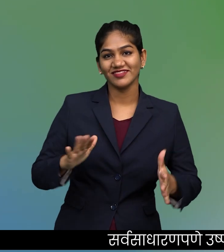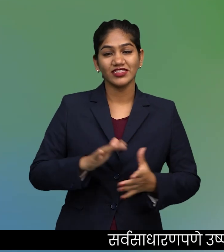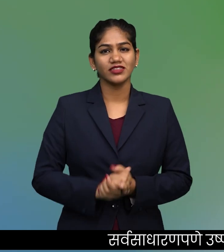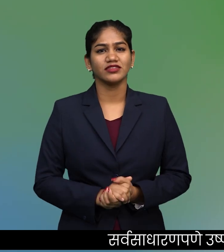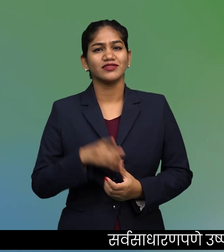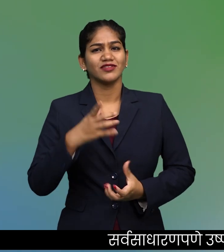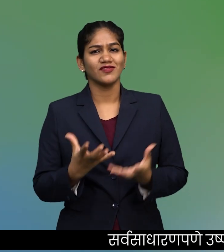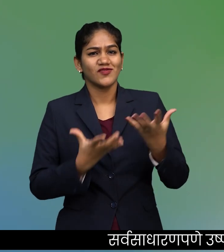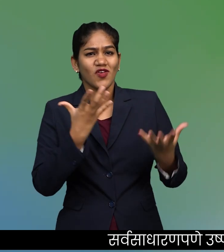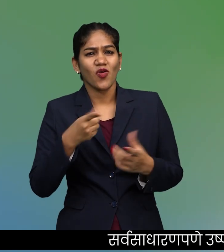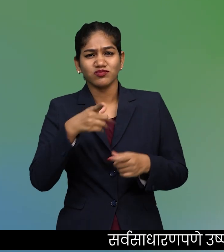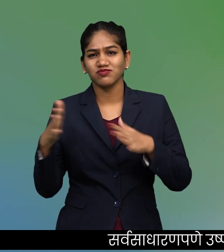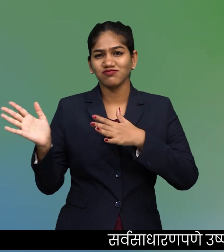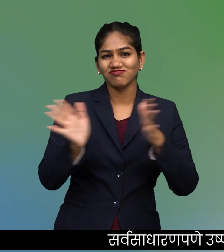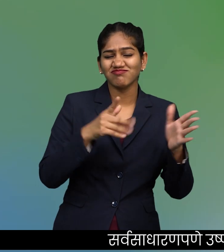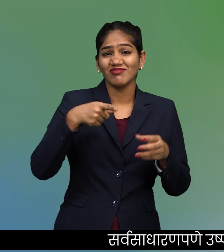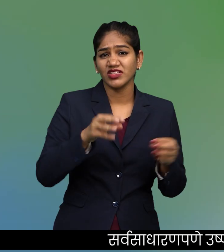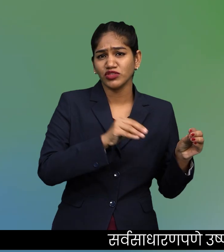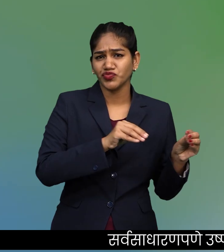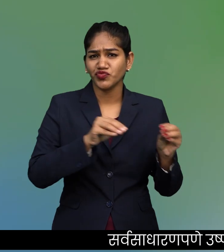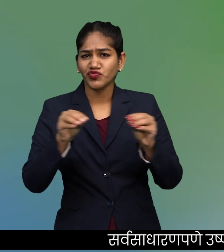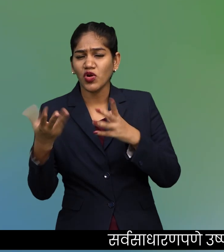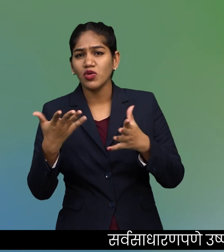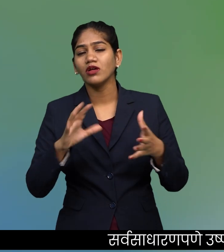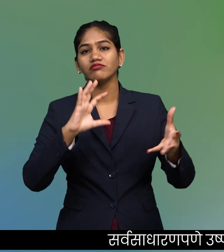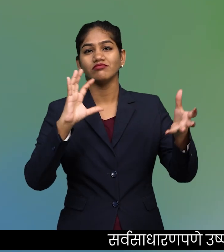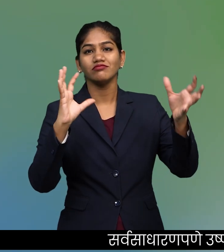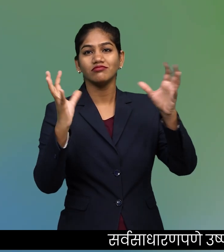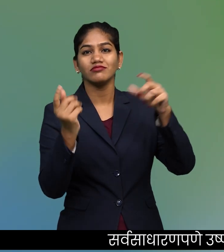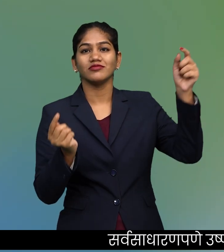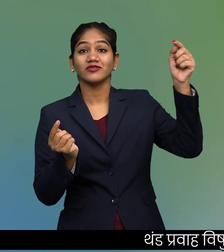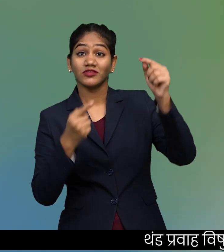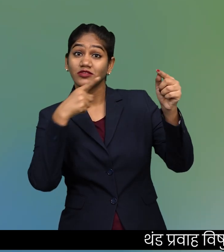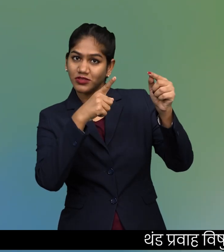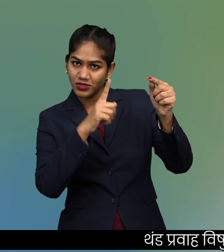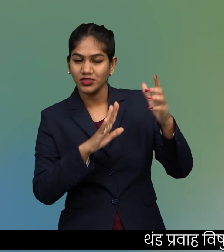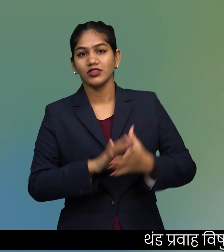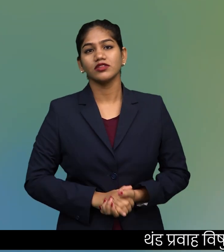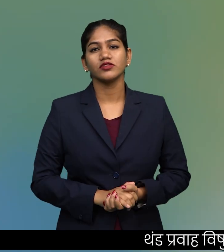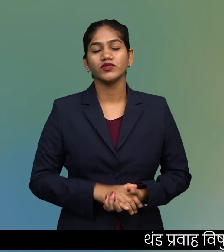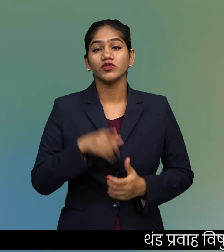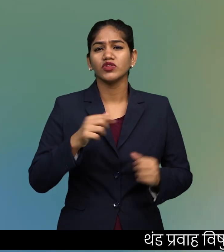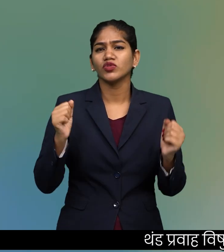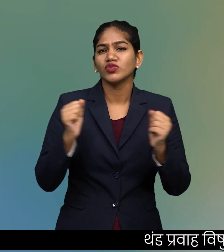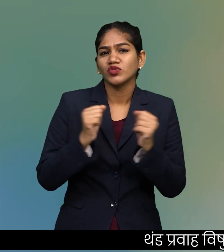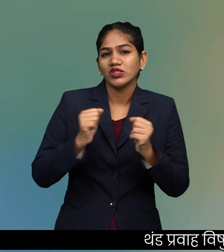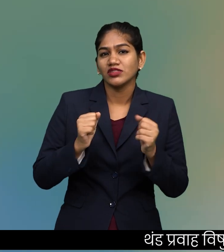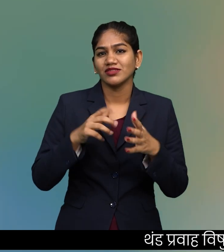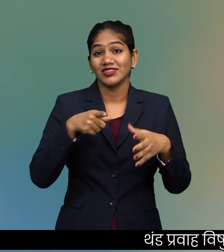सर्वसाधारणपणे उष्ण प्रवाह ध्रुवांच्या दिशेने वाहतात. थंड प्रवाह विषुववृत्ताच्या दिशेने